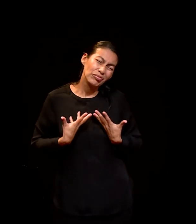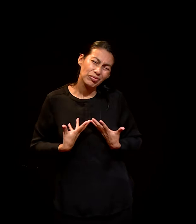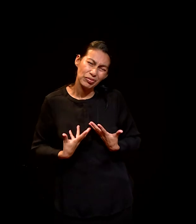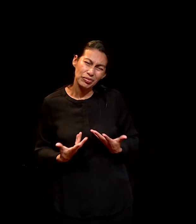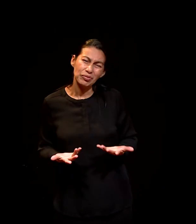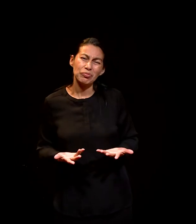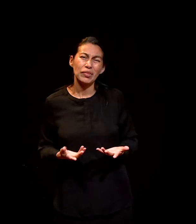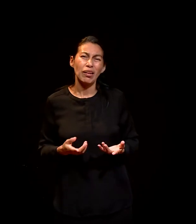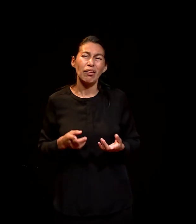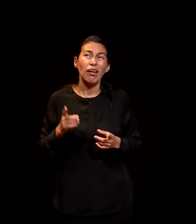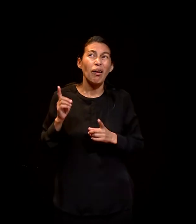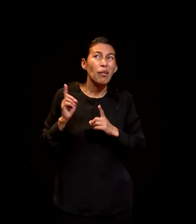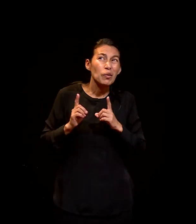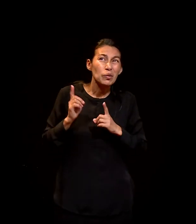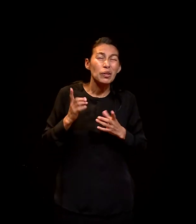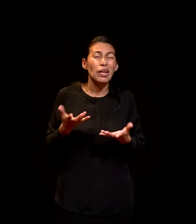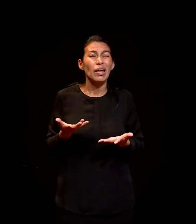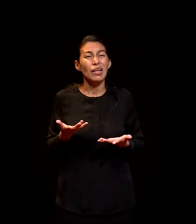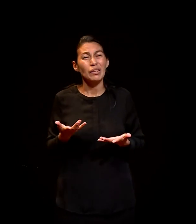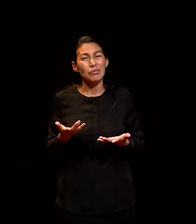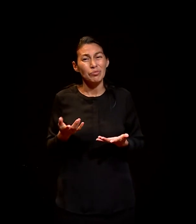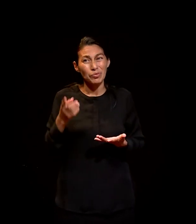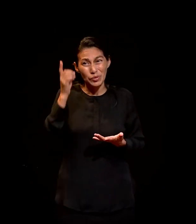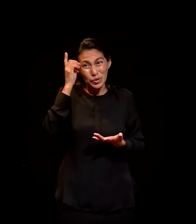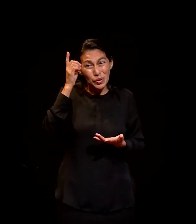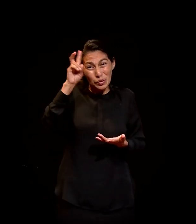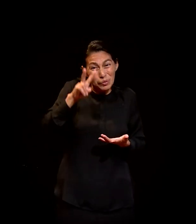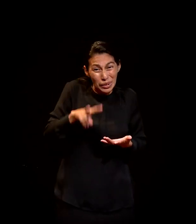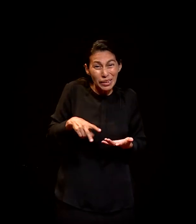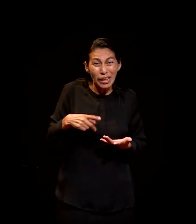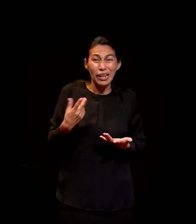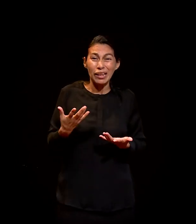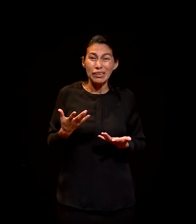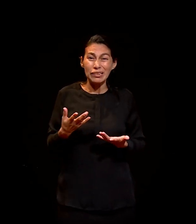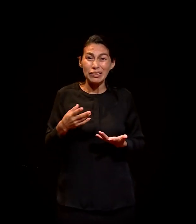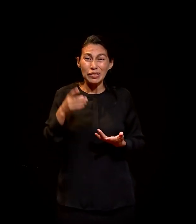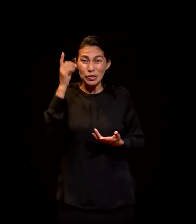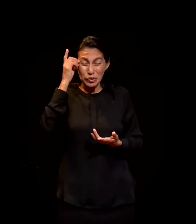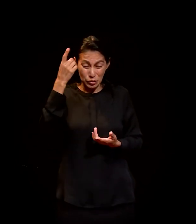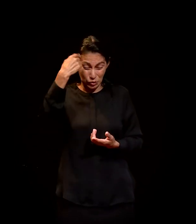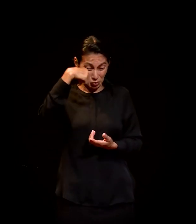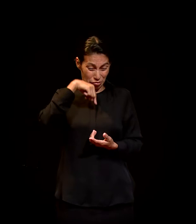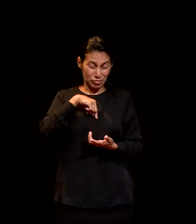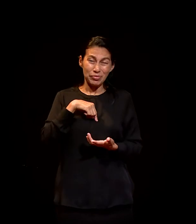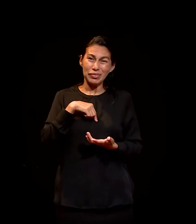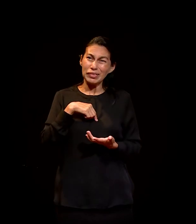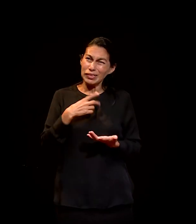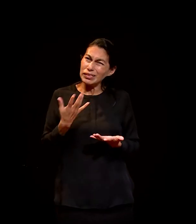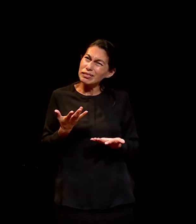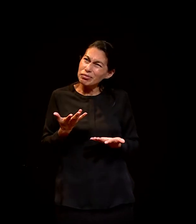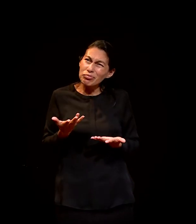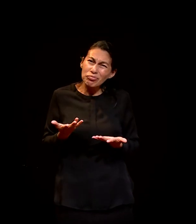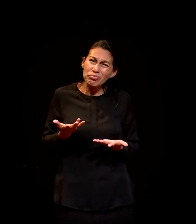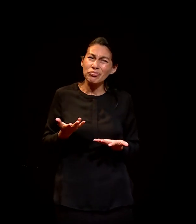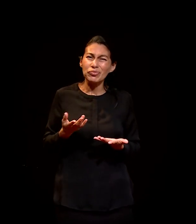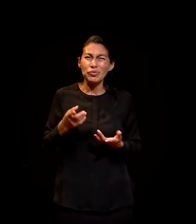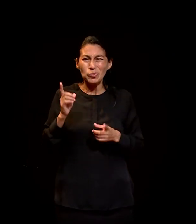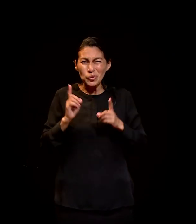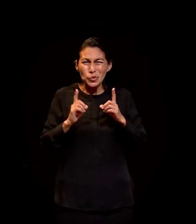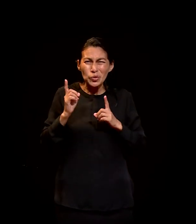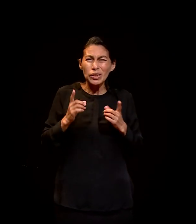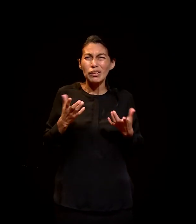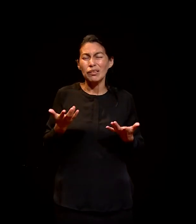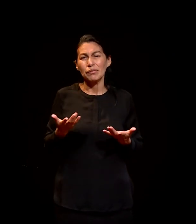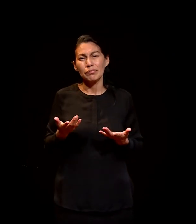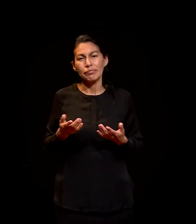pues como que empecé a dudar un poquito no será que dios está aquí liza que ellos estén bien como que empecé a dudar